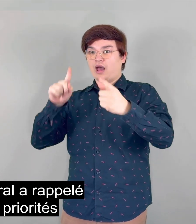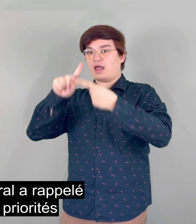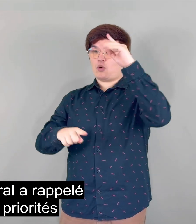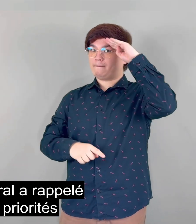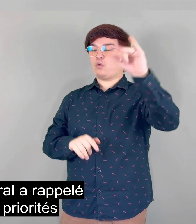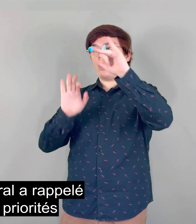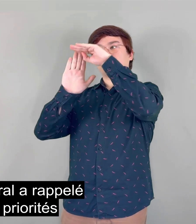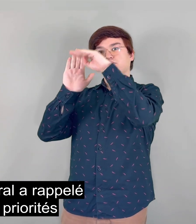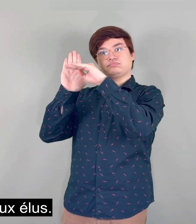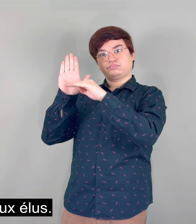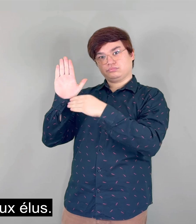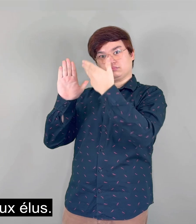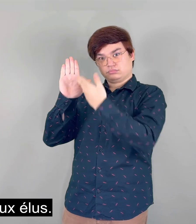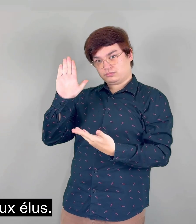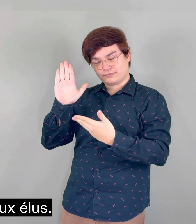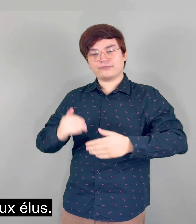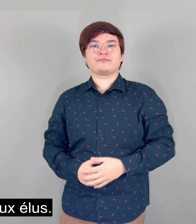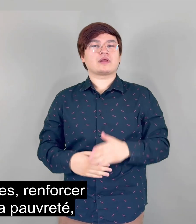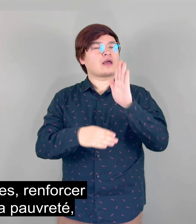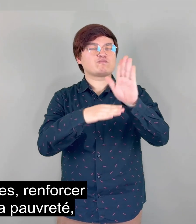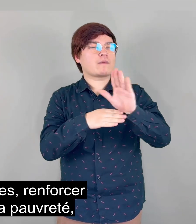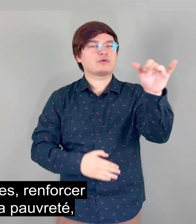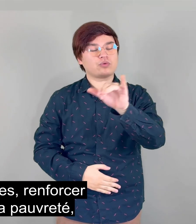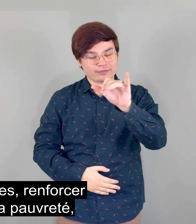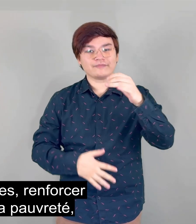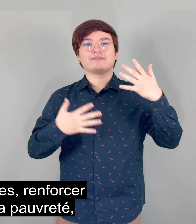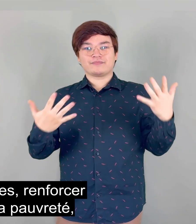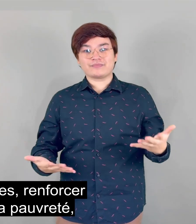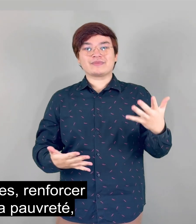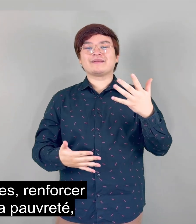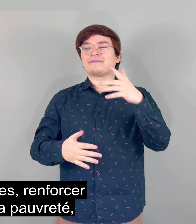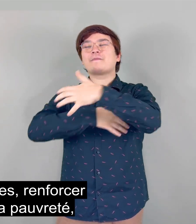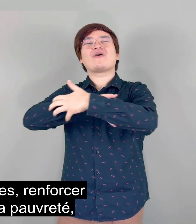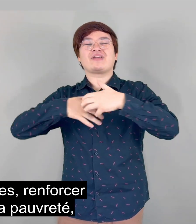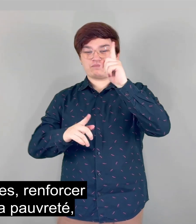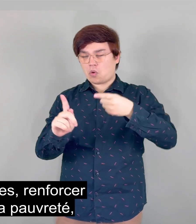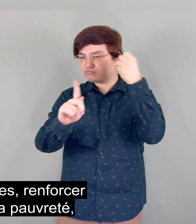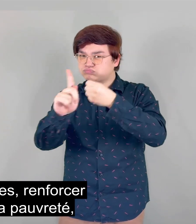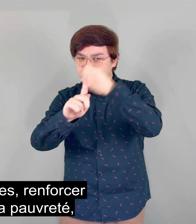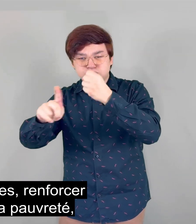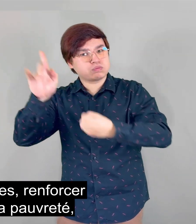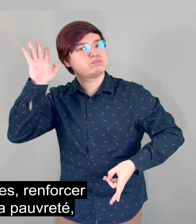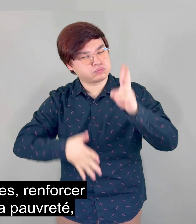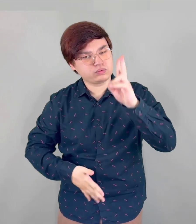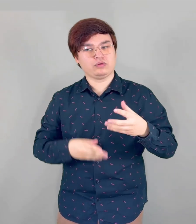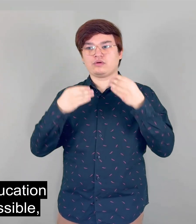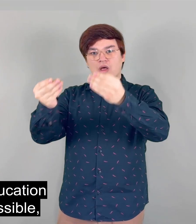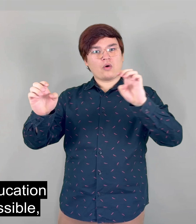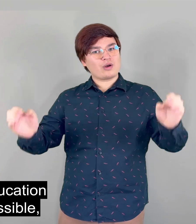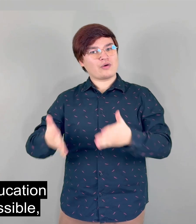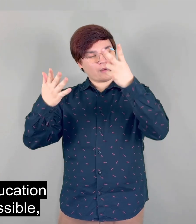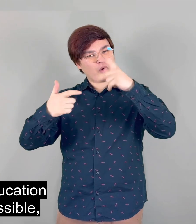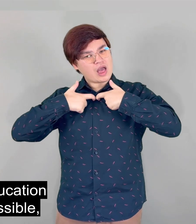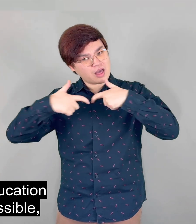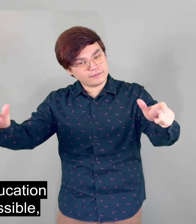rappelé une série de priorités aux nouveaux élus. Il faut, entre autres, renforcer la lutte contre la pauvreté,